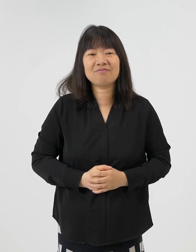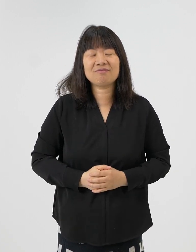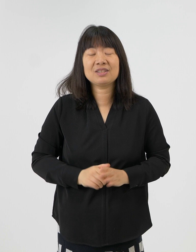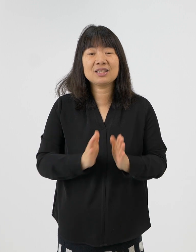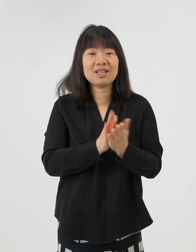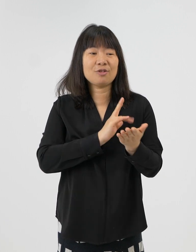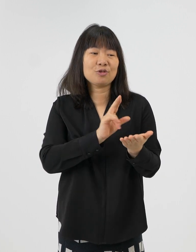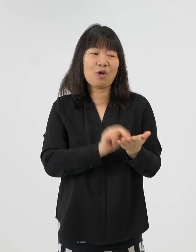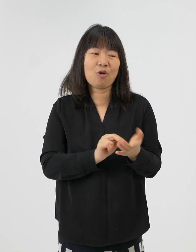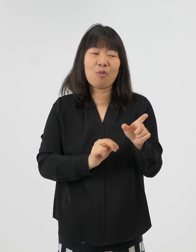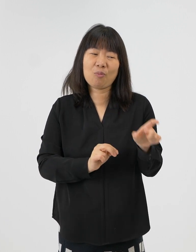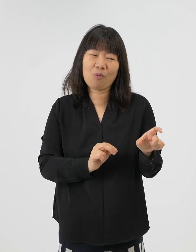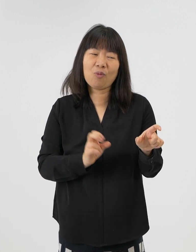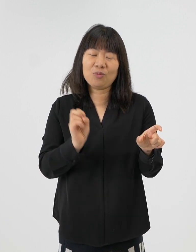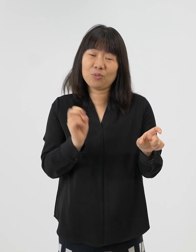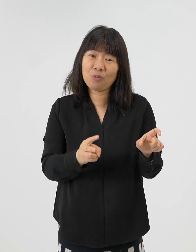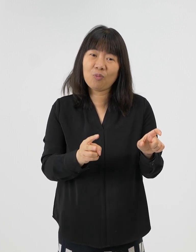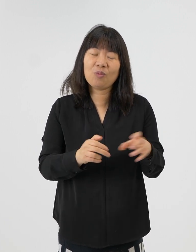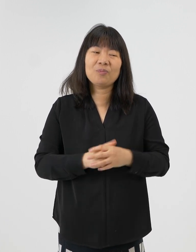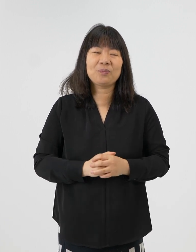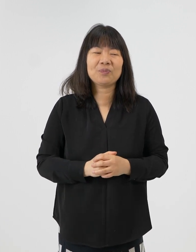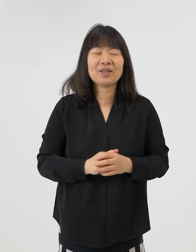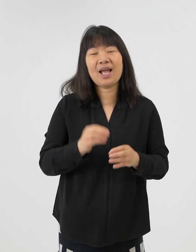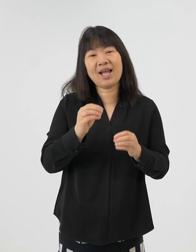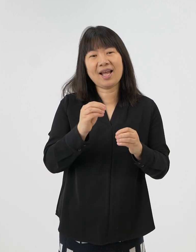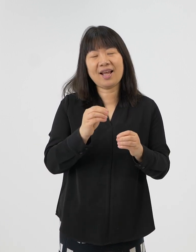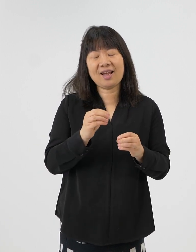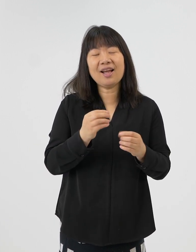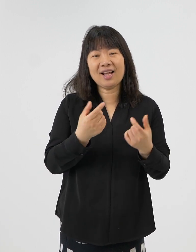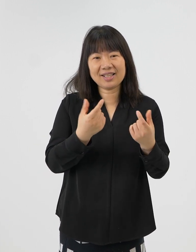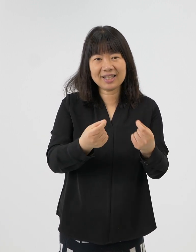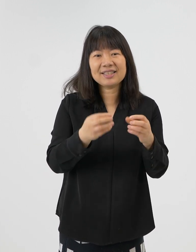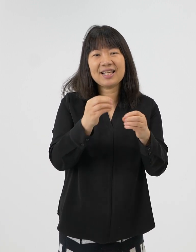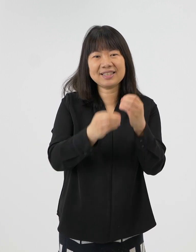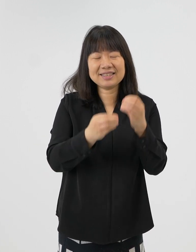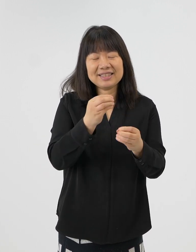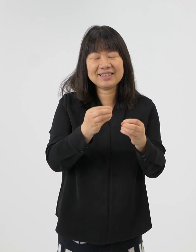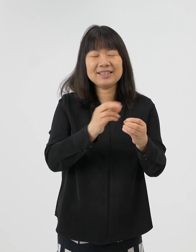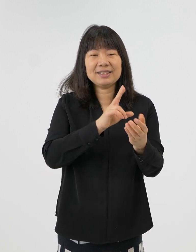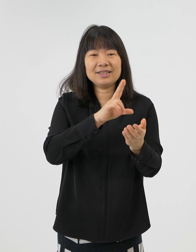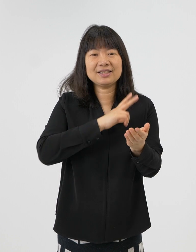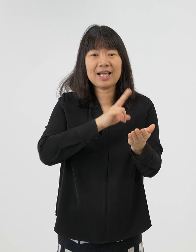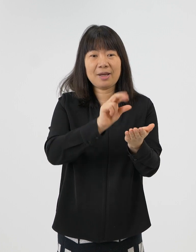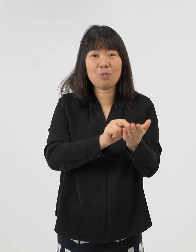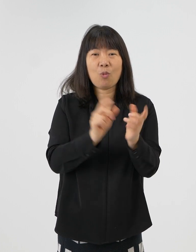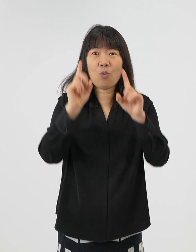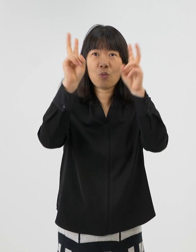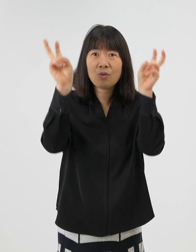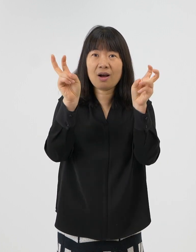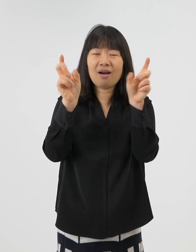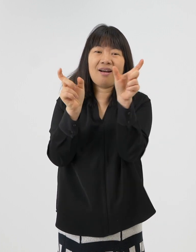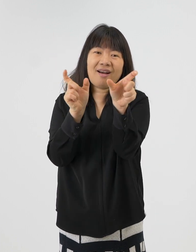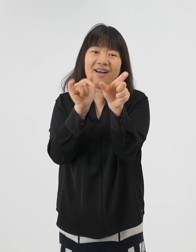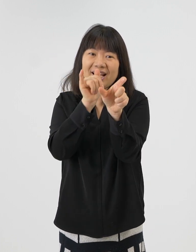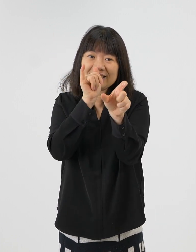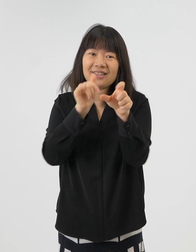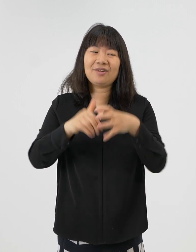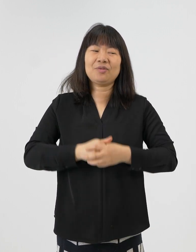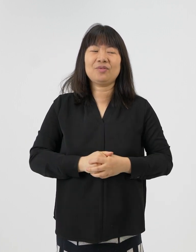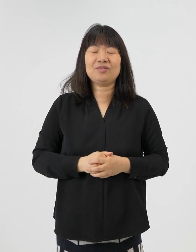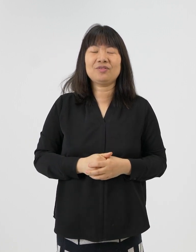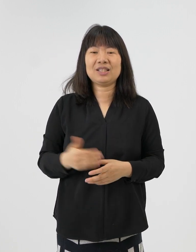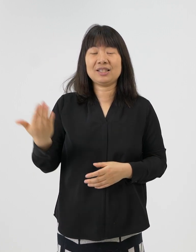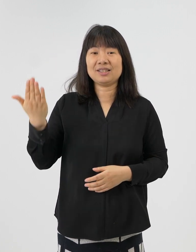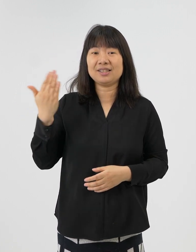책 제목이기도 하고 그 시가 있어요. 그 책 안에 보면. 그래서 제가 얼마